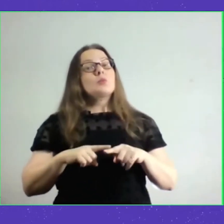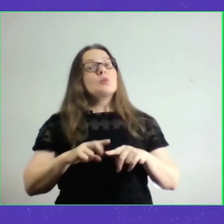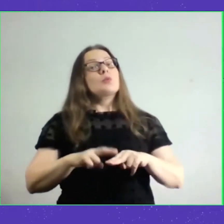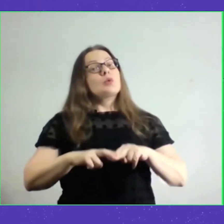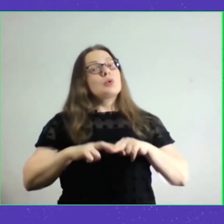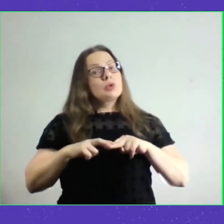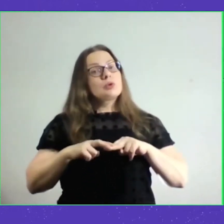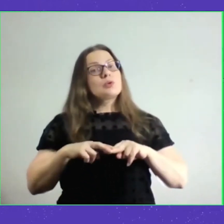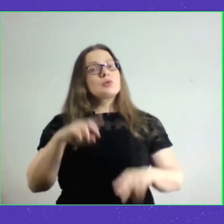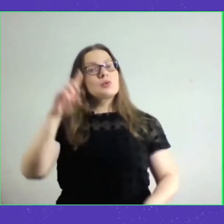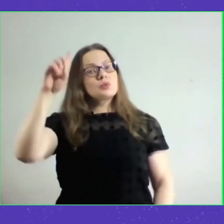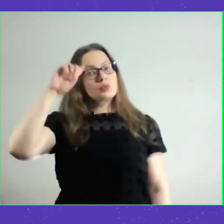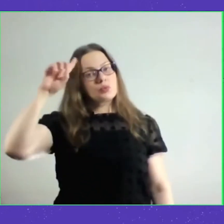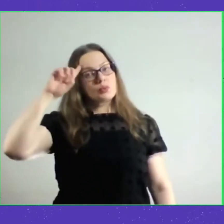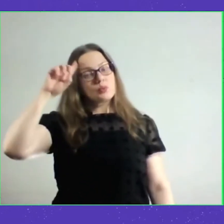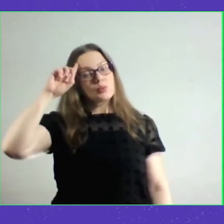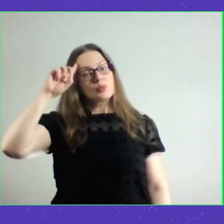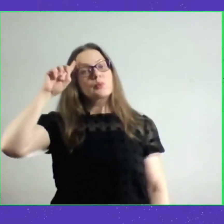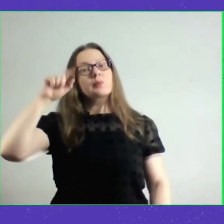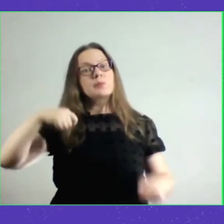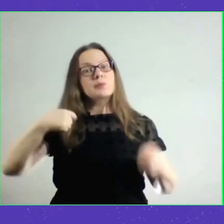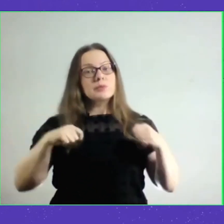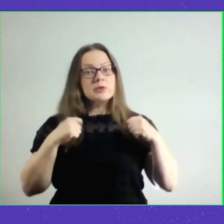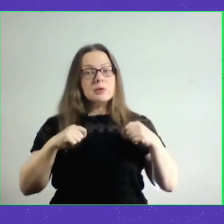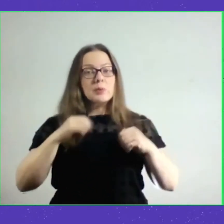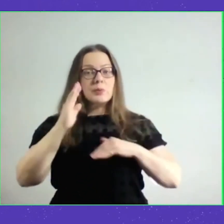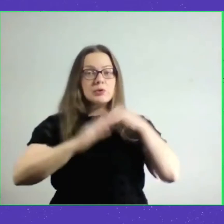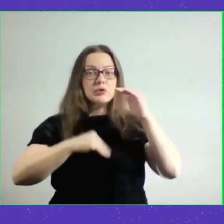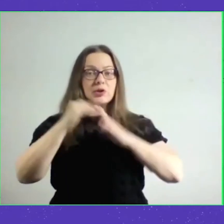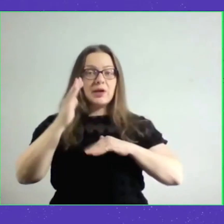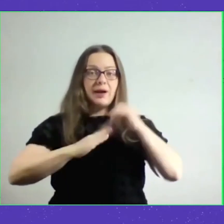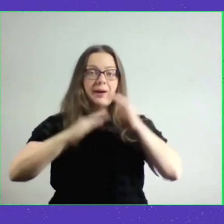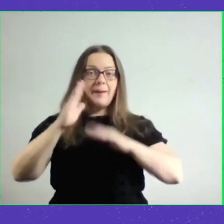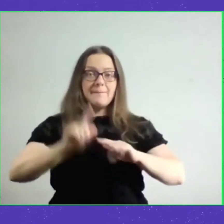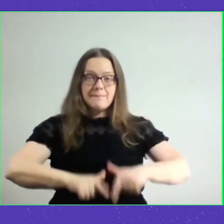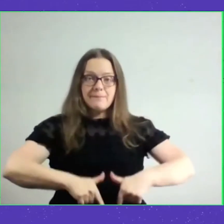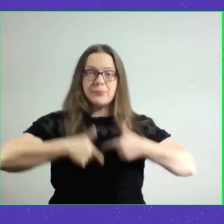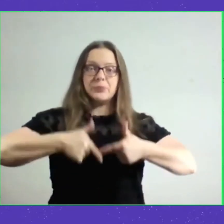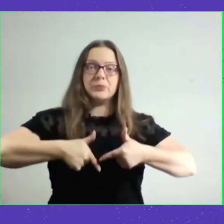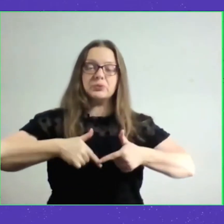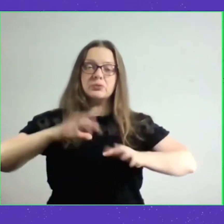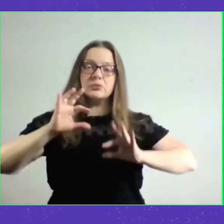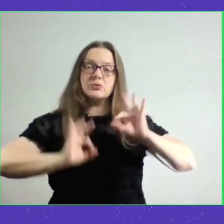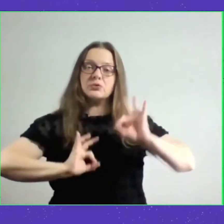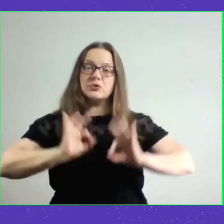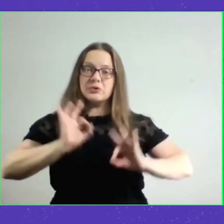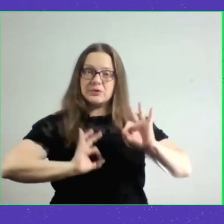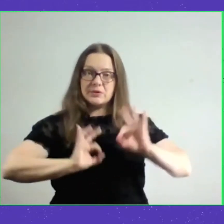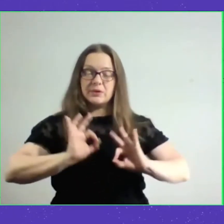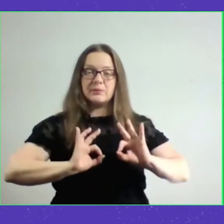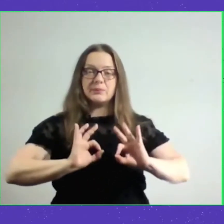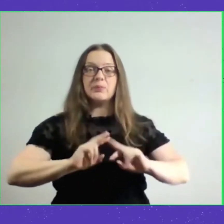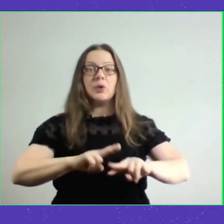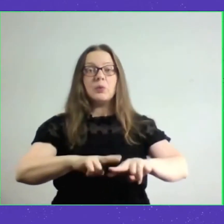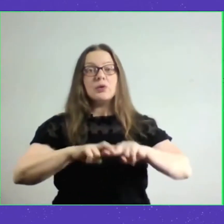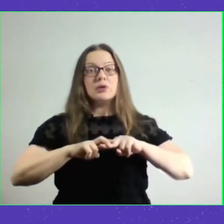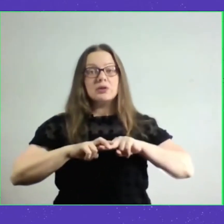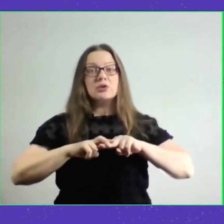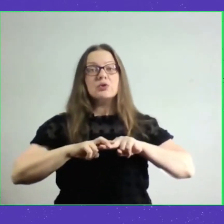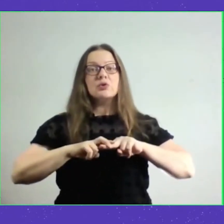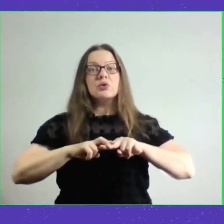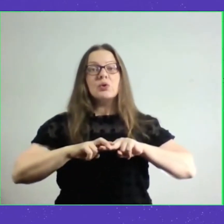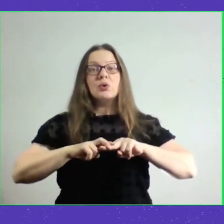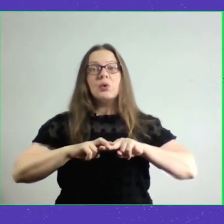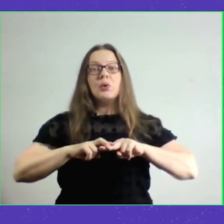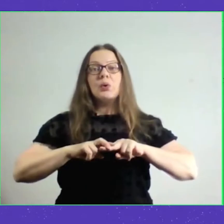atos de justiça. Aí, a irmã Sofia, que estava nos ajudando aqui na música, no